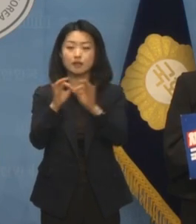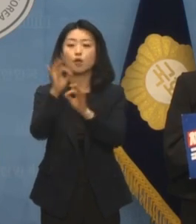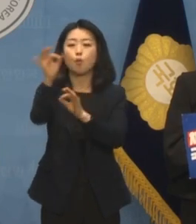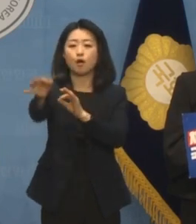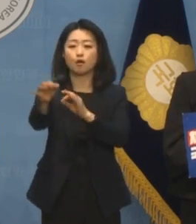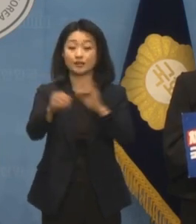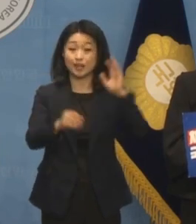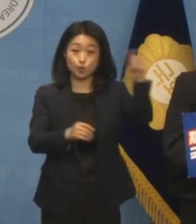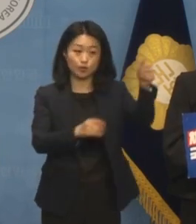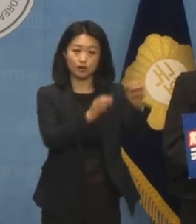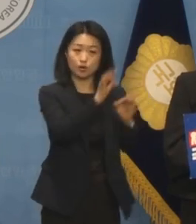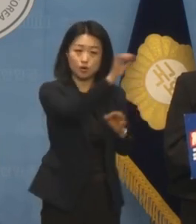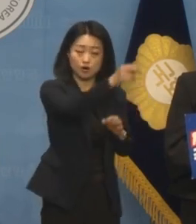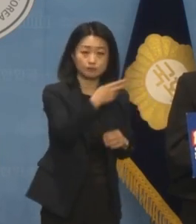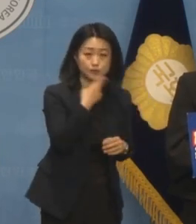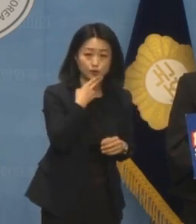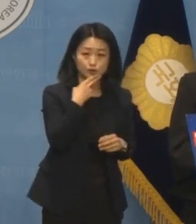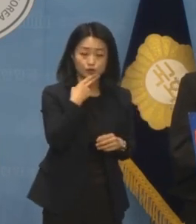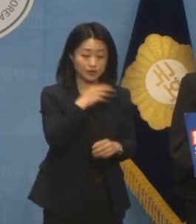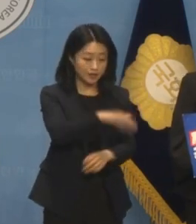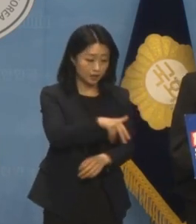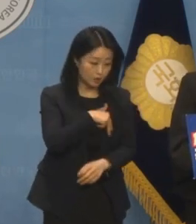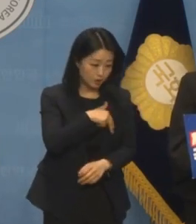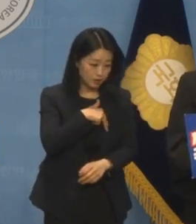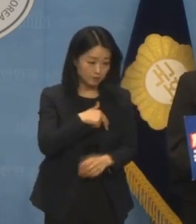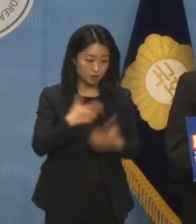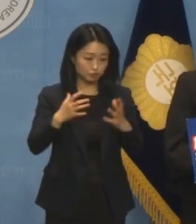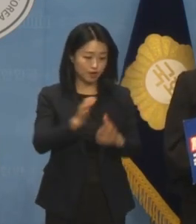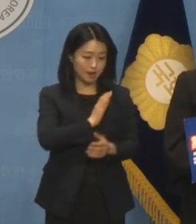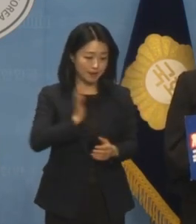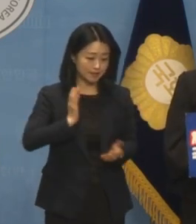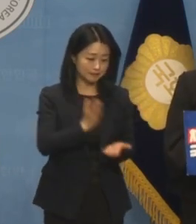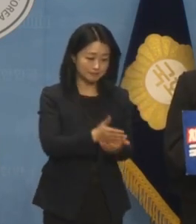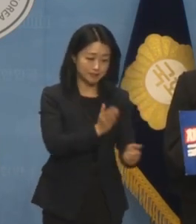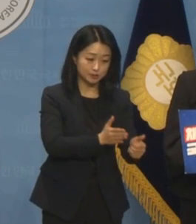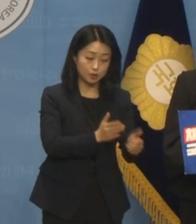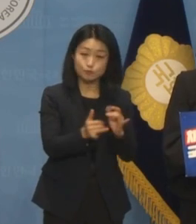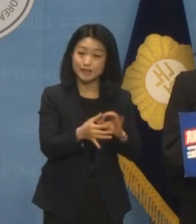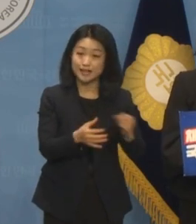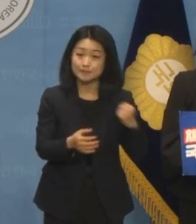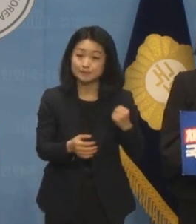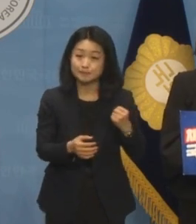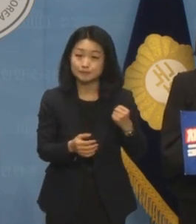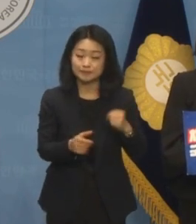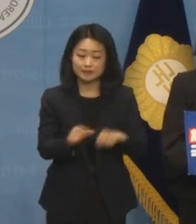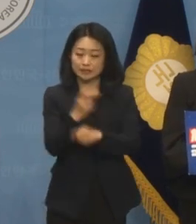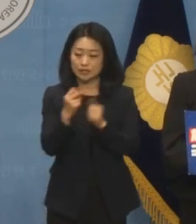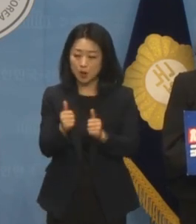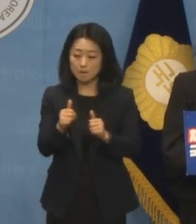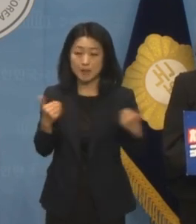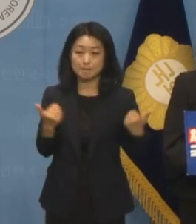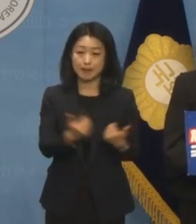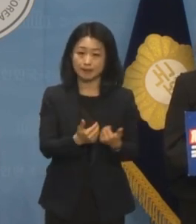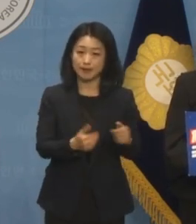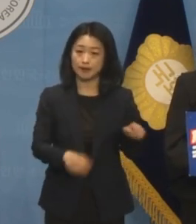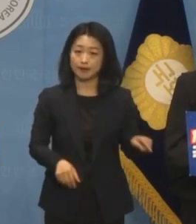않습니다. 국가와 국민을 배신하지 않길 바랍니다. 특히 국민의힘은 특검에